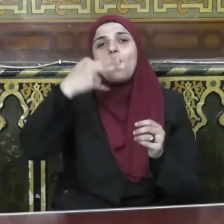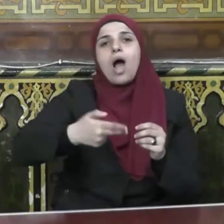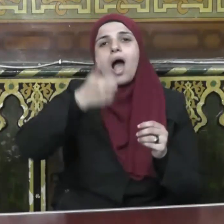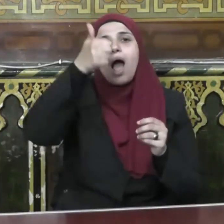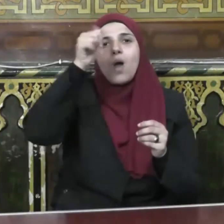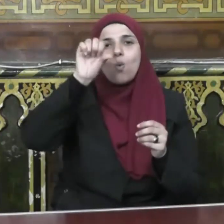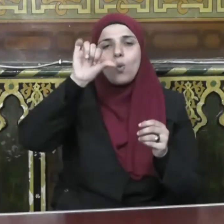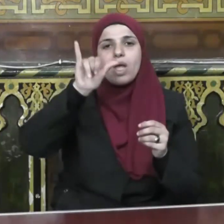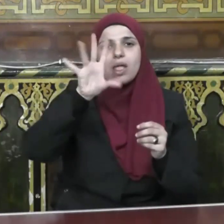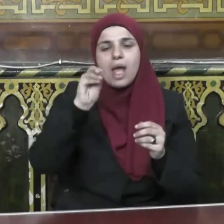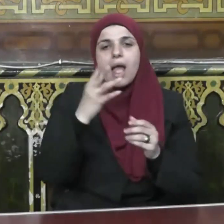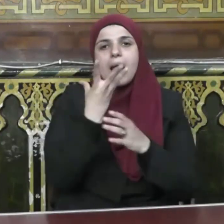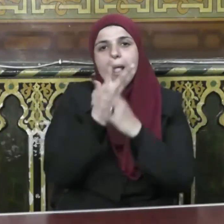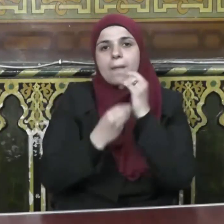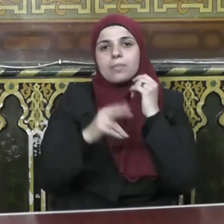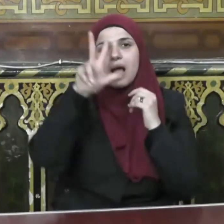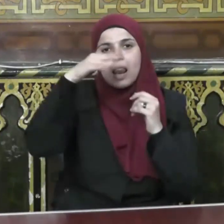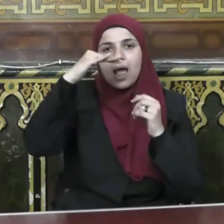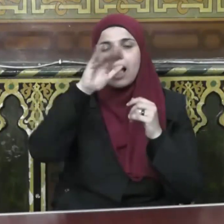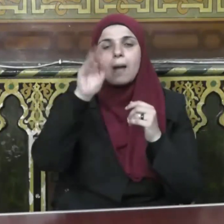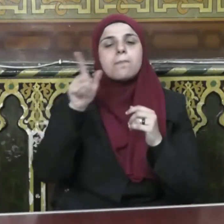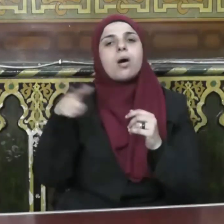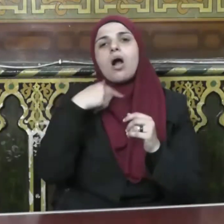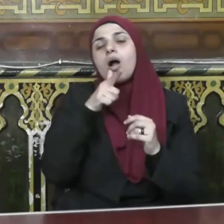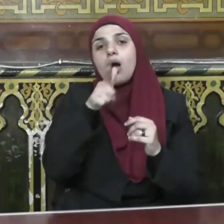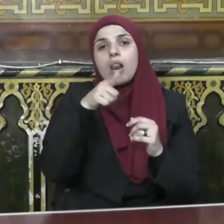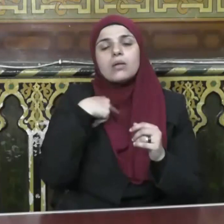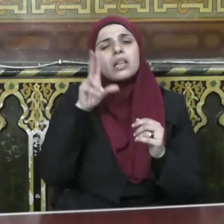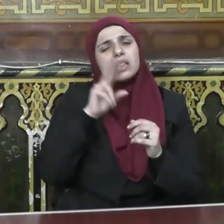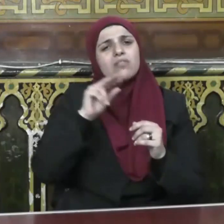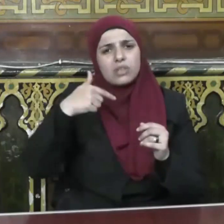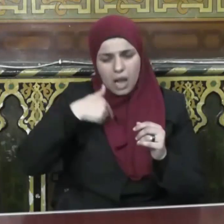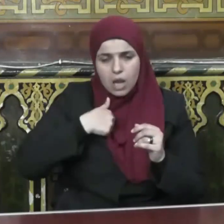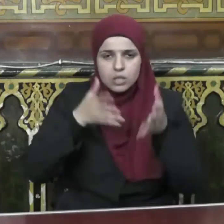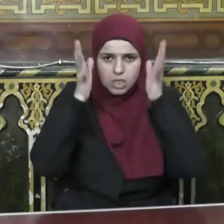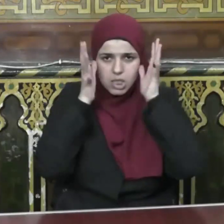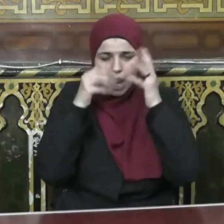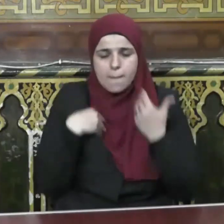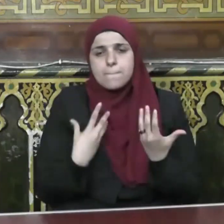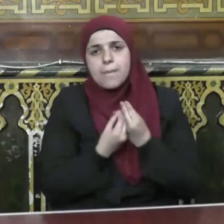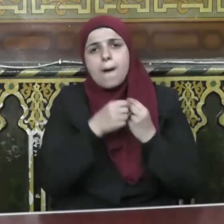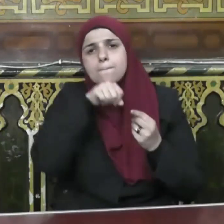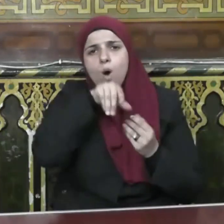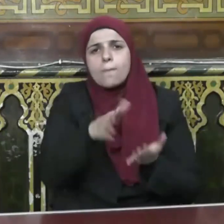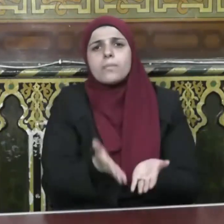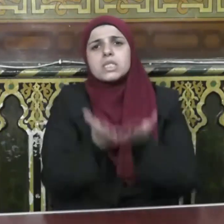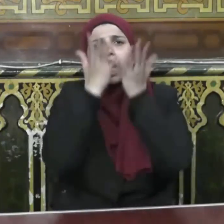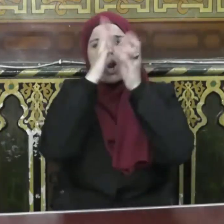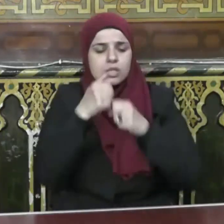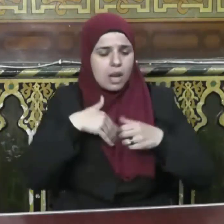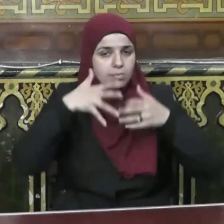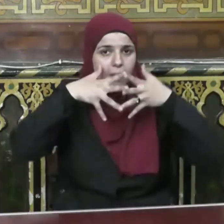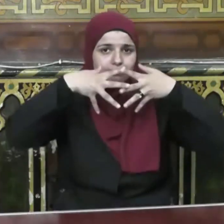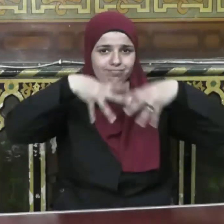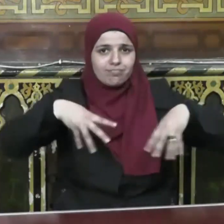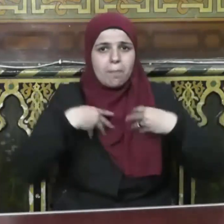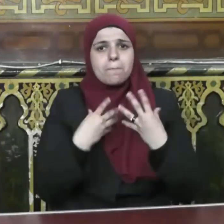الحكم السلمي قال: بينما أنا أصلي مع رسول الله صلى الله عليه وسلم إذ